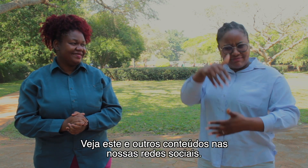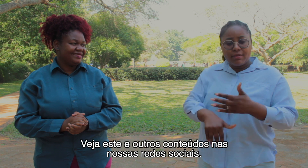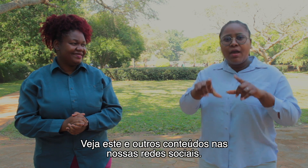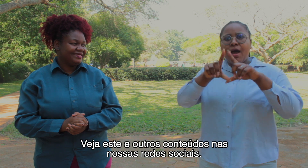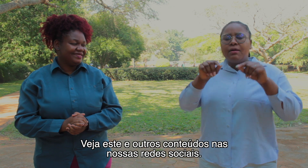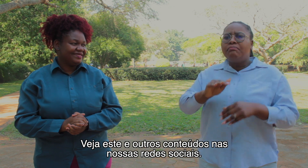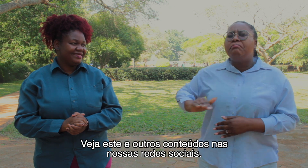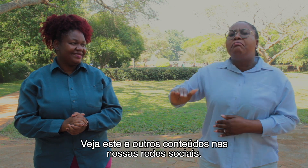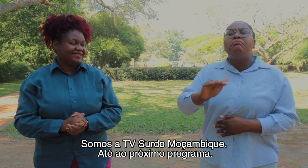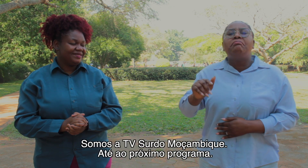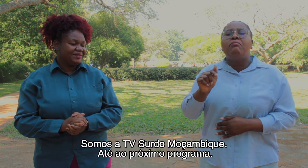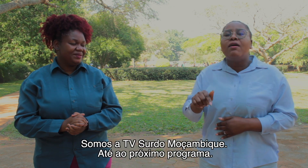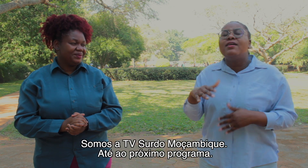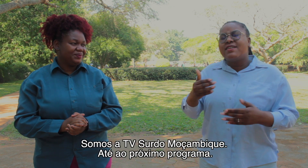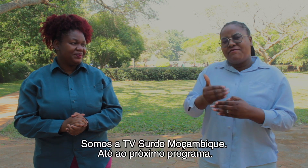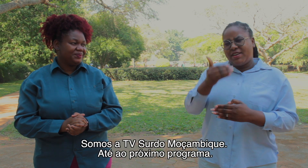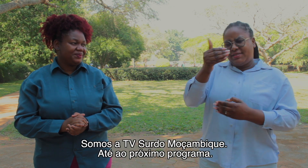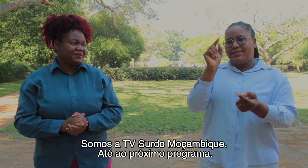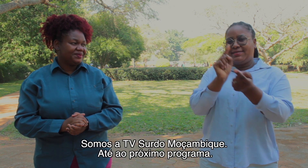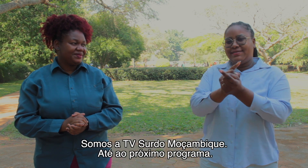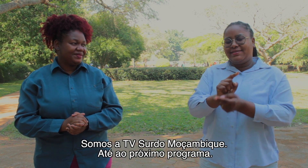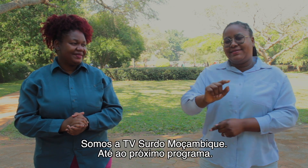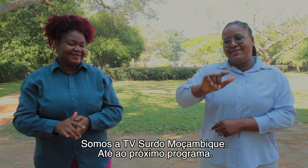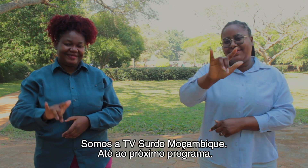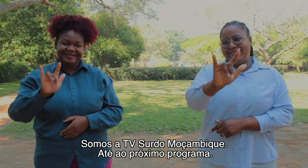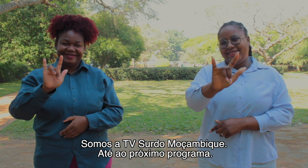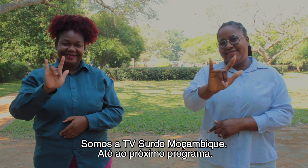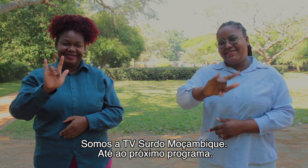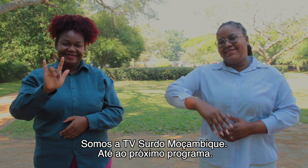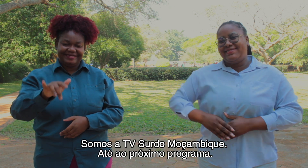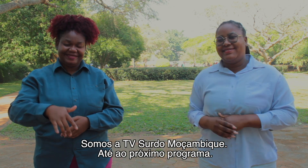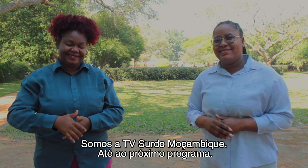redes sociais. Somos a TV Surdo Moçambique. Até o próximo programa.